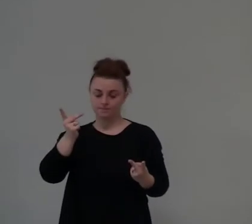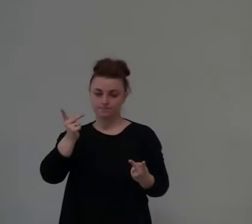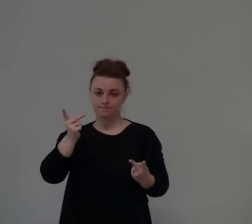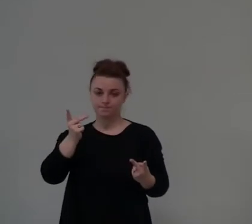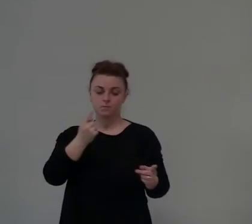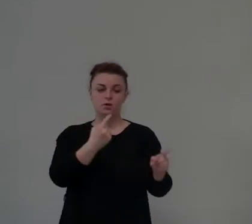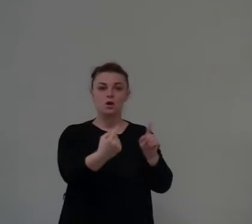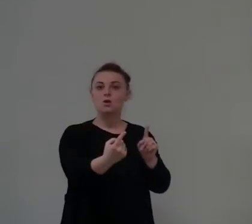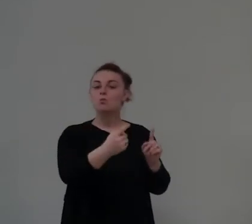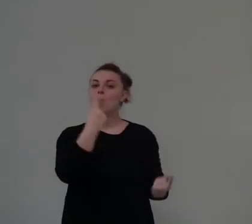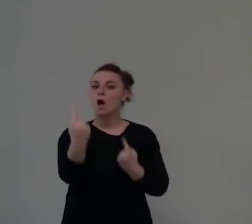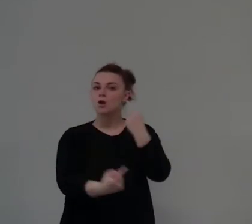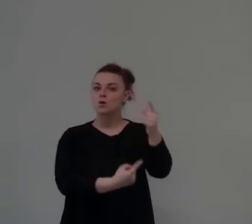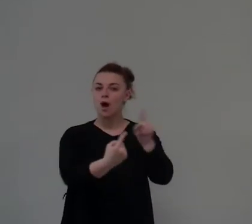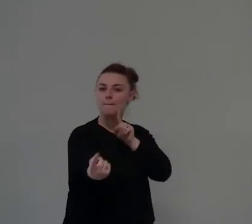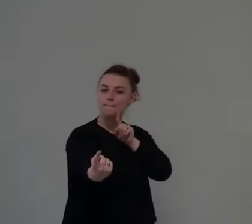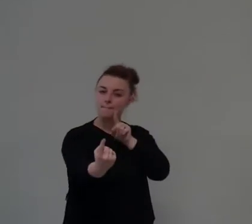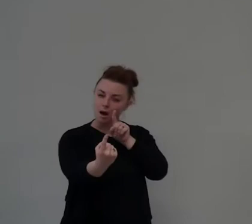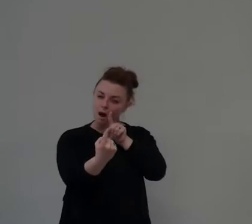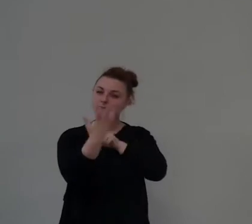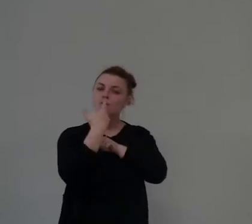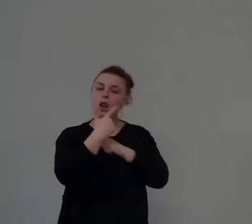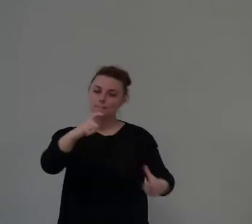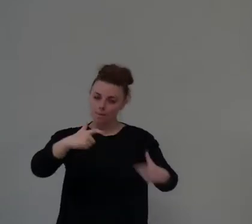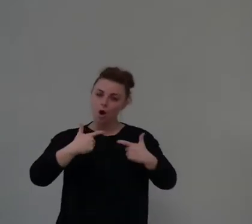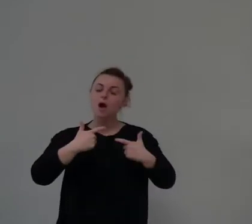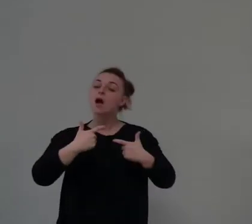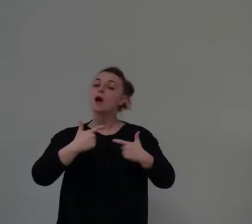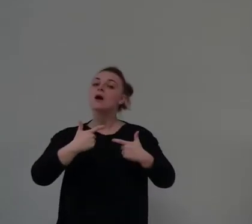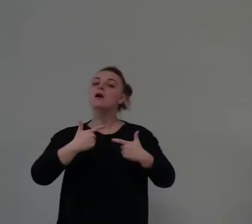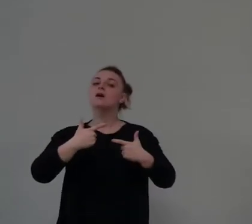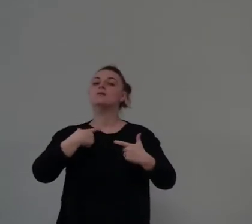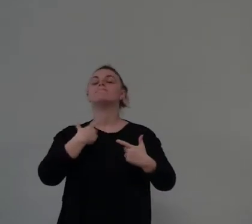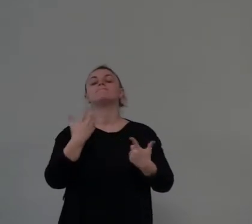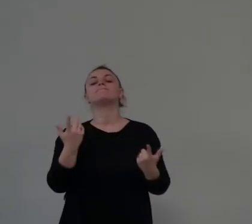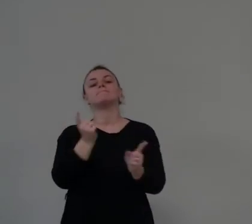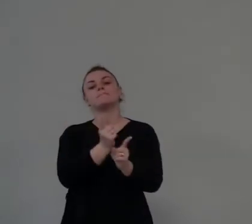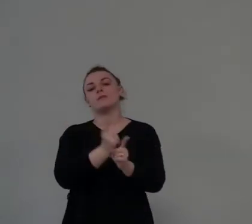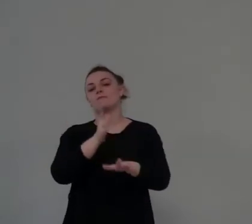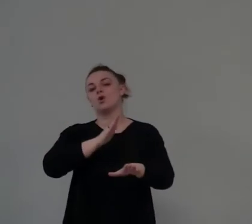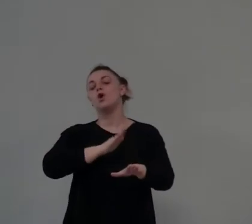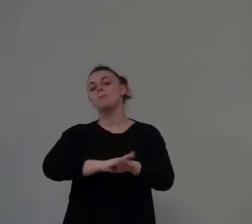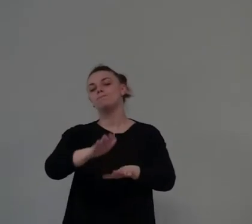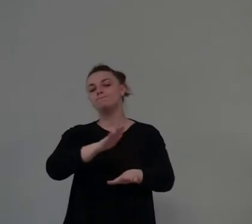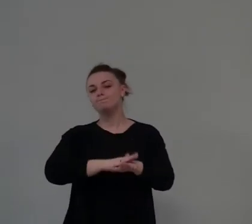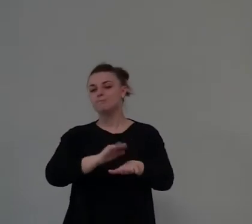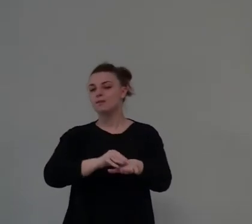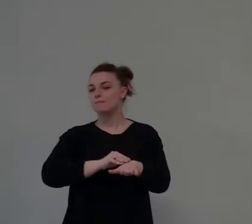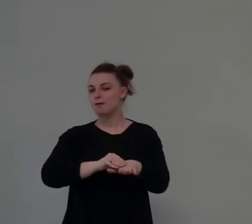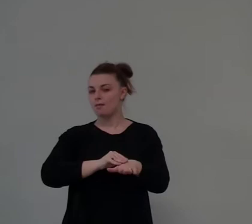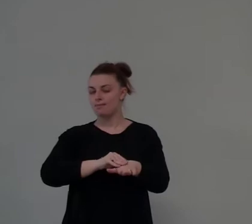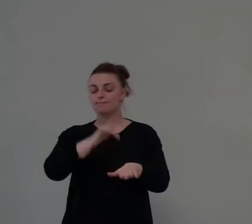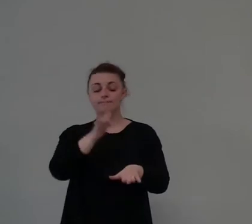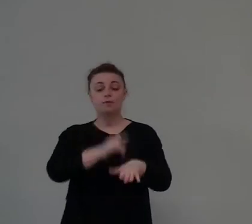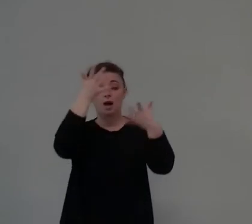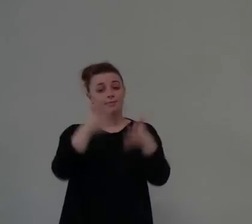veramente passare, che mi vuole buttare per terra e vuole farmi del male. Se non lo provo in battaglia durante una